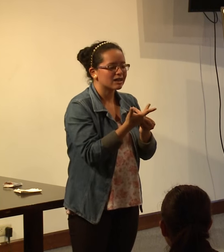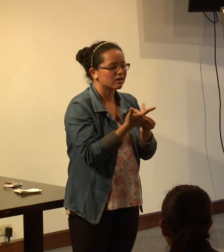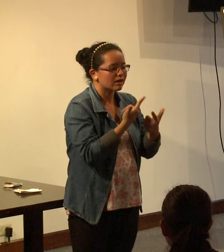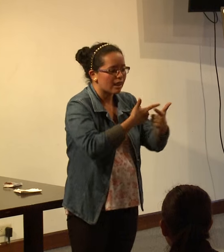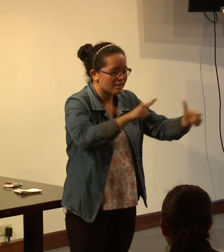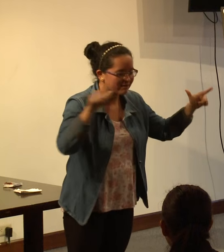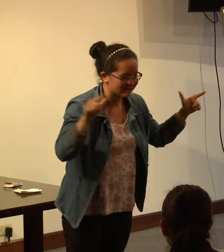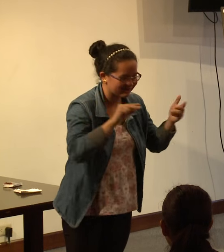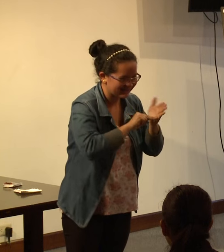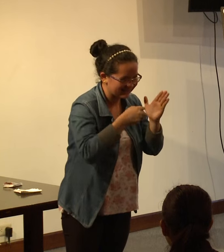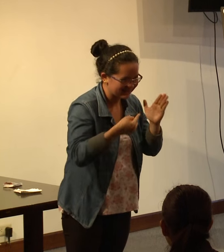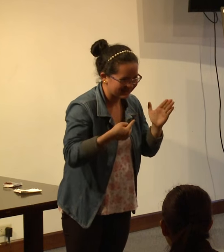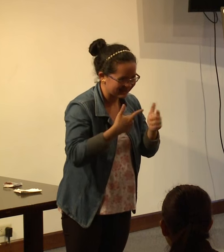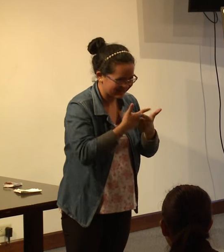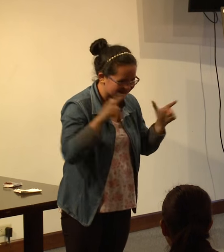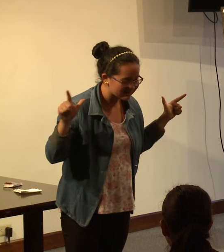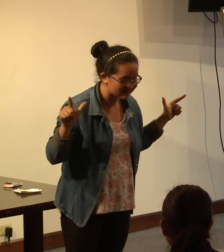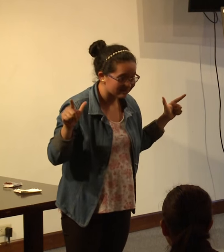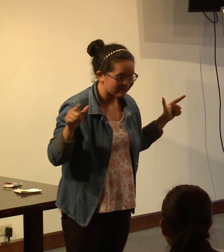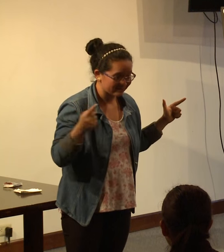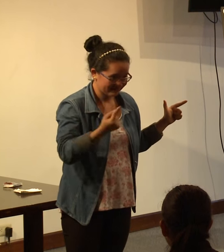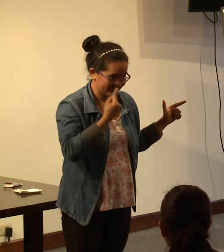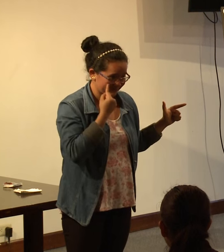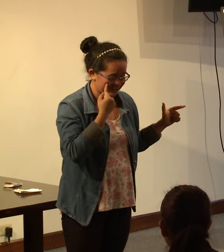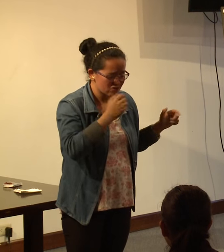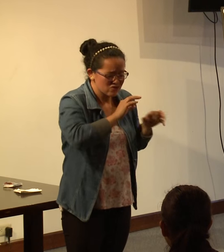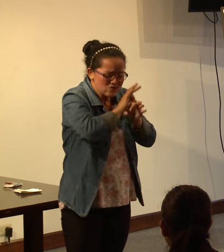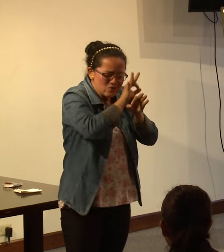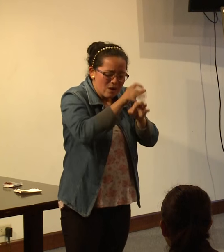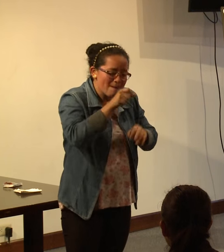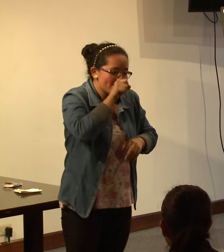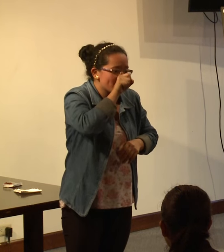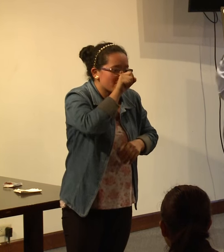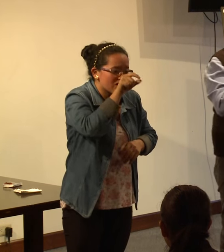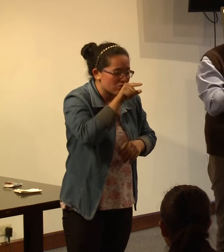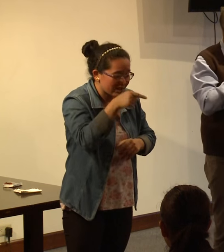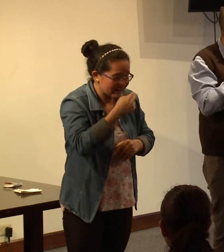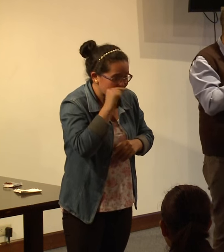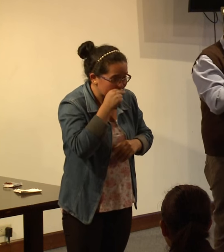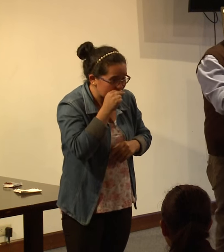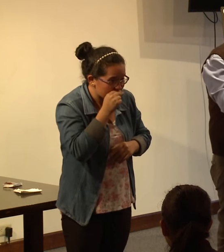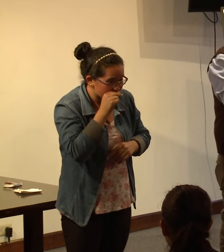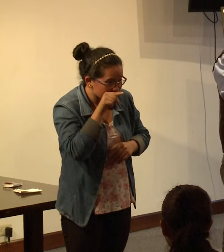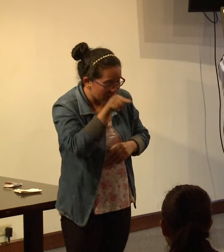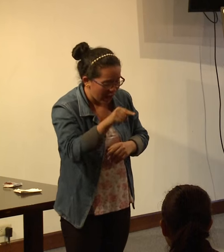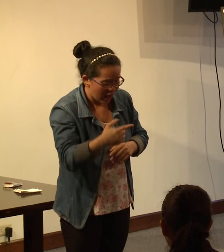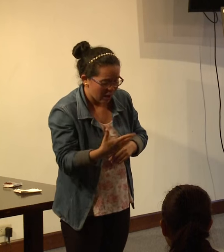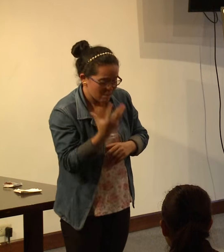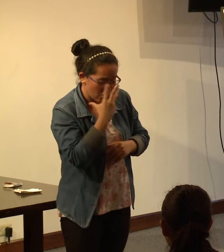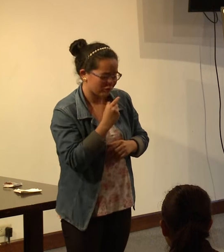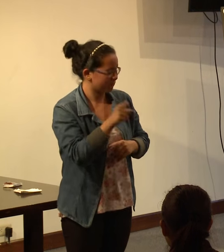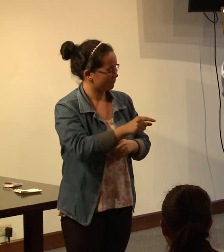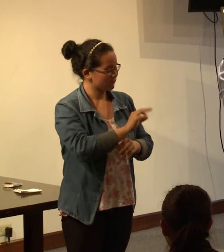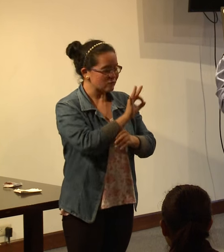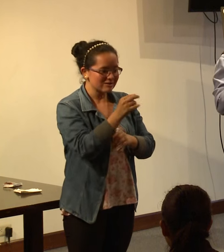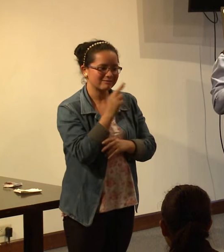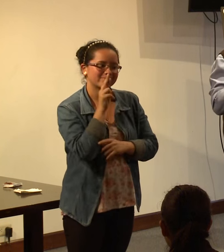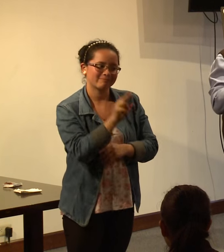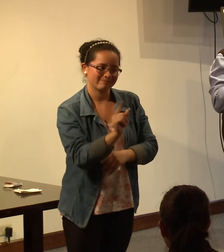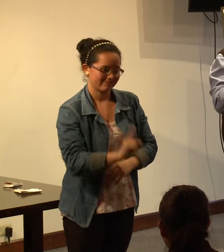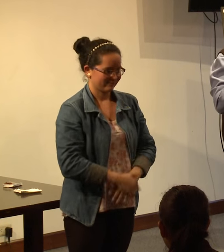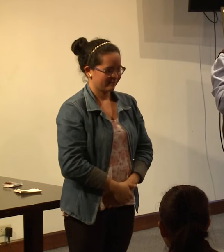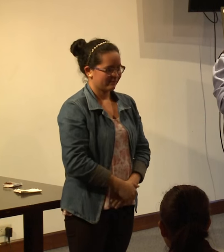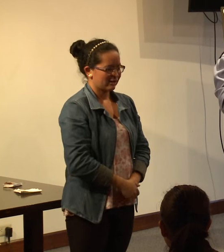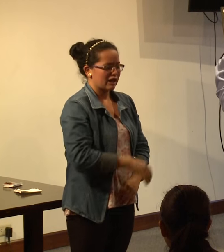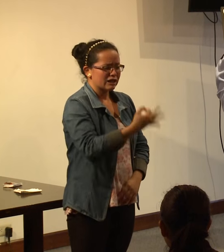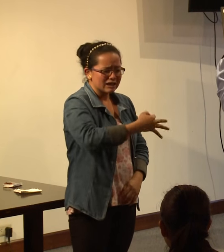usted tiene que hacer lo que a mí me gusta? Entonces, nunca contesten la pregunta, omítanla. Y los niños no lo hacen con mala intención, pero la hacen, inclusive grandes. Todo el rato